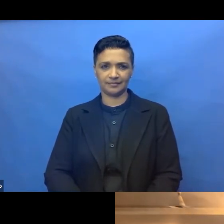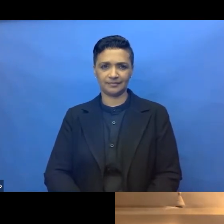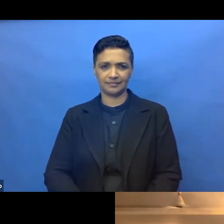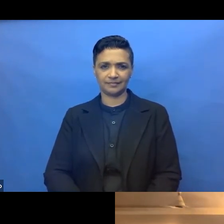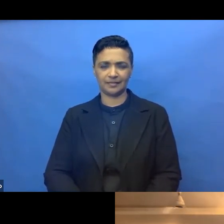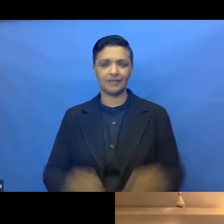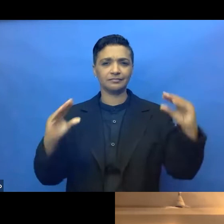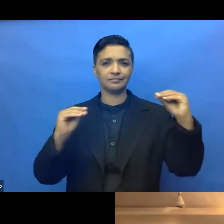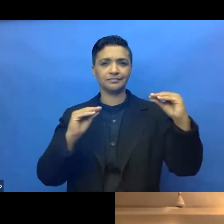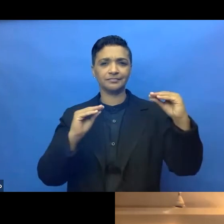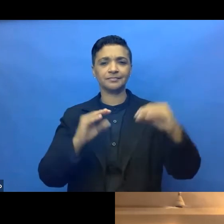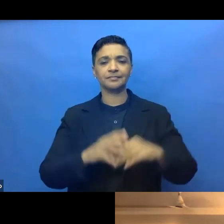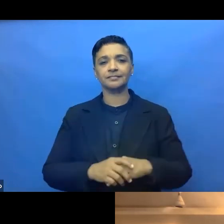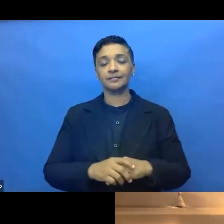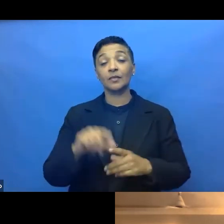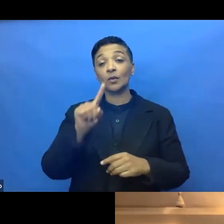La question était,